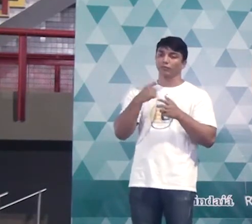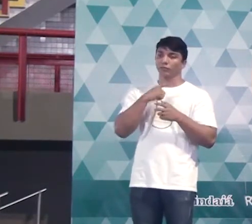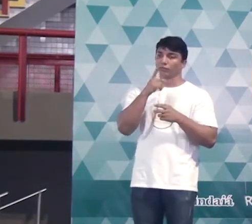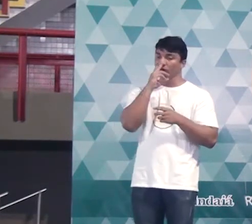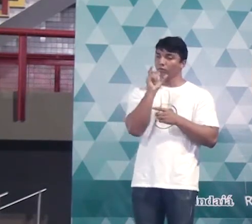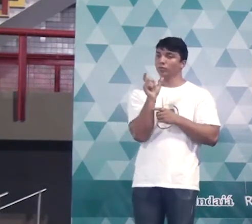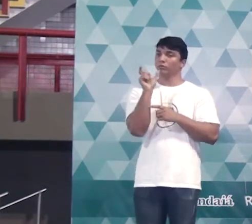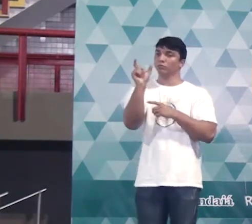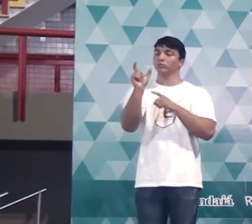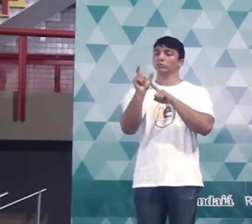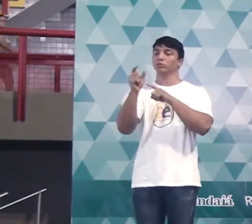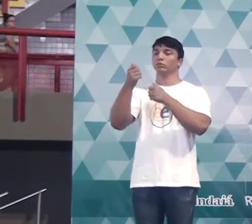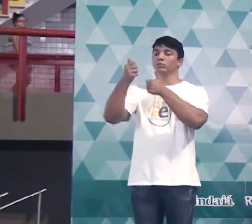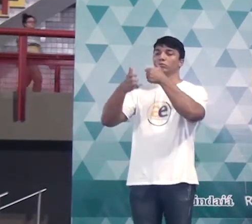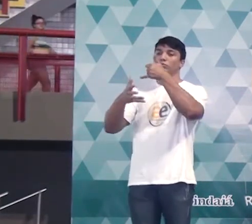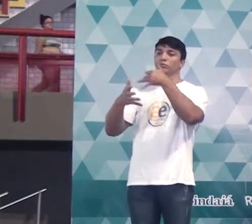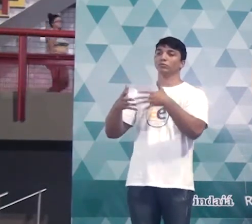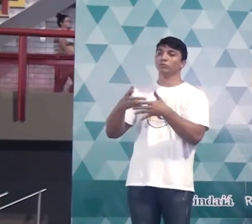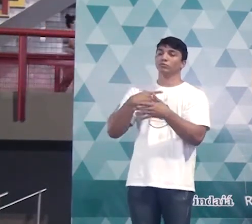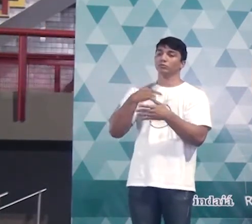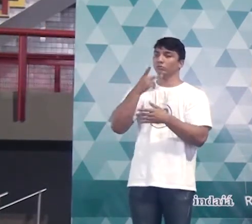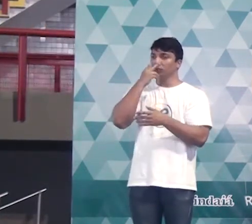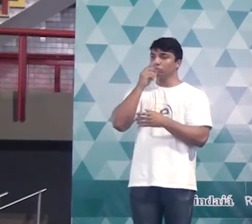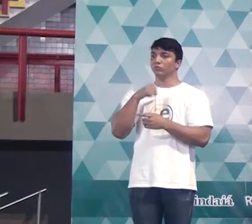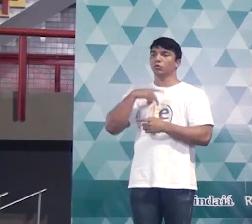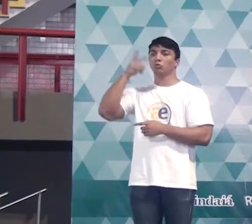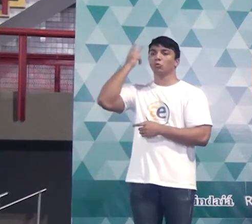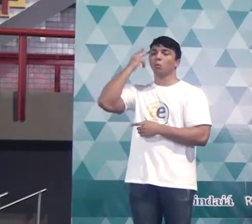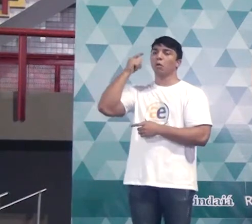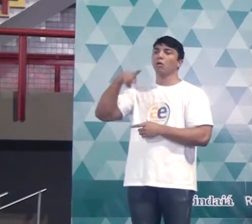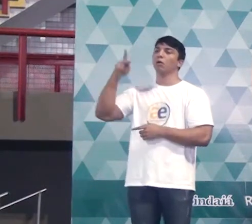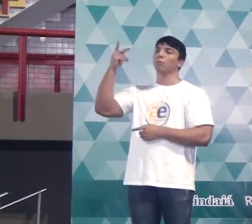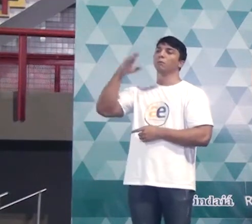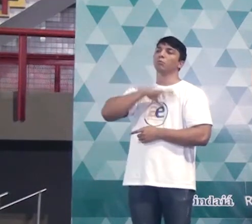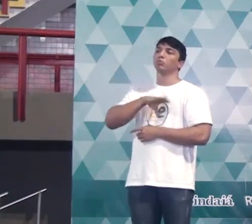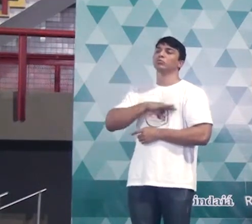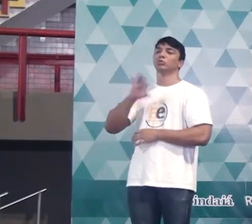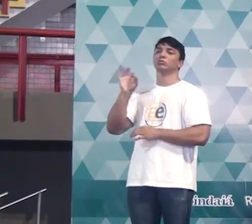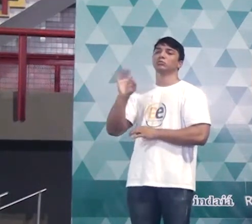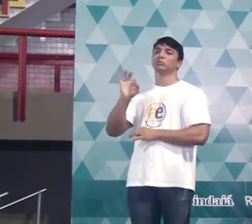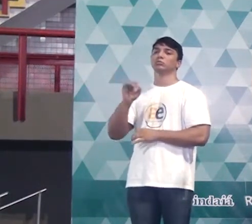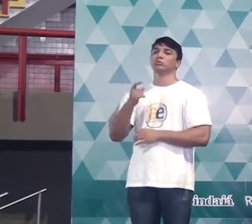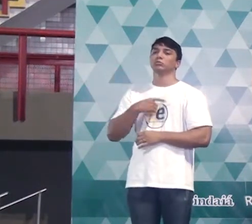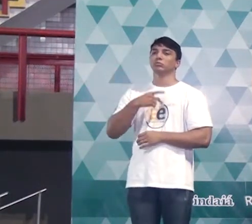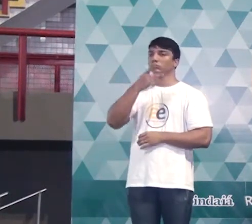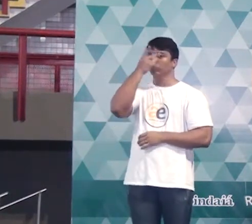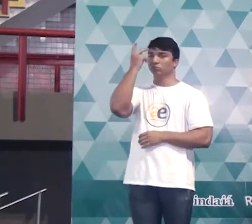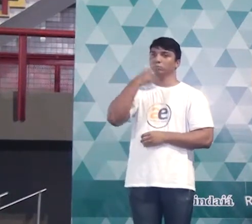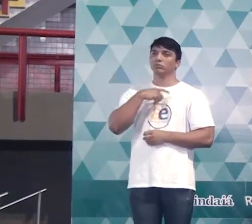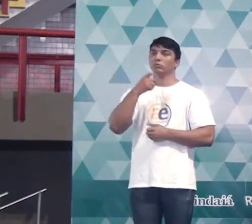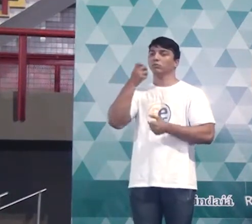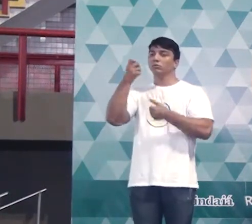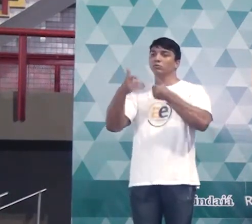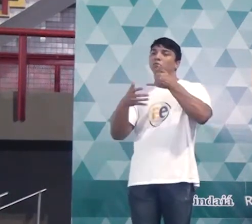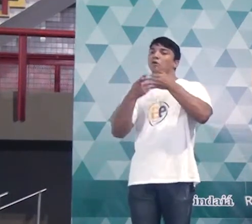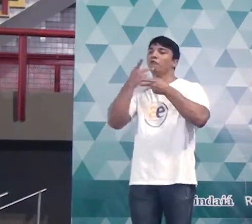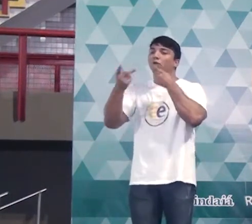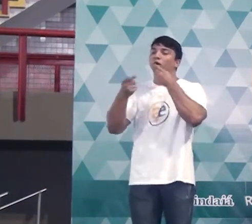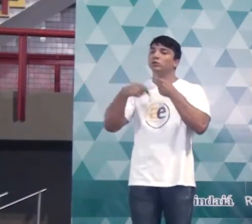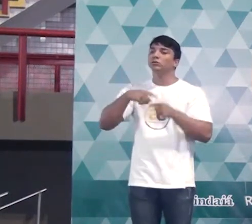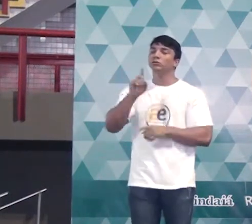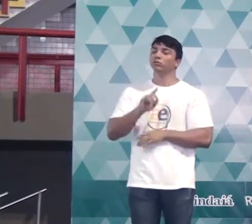esta forma de expressão não é comum em Portugal. Em Portugal ninguém se expressa desta